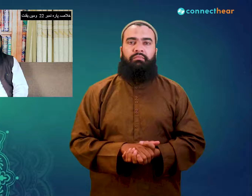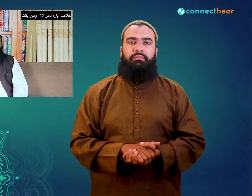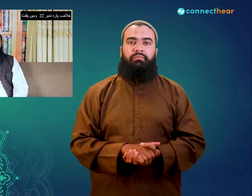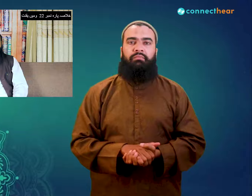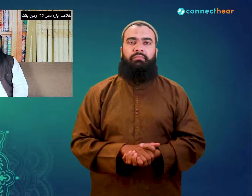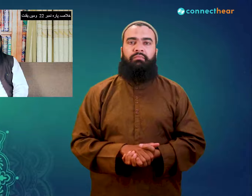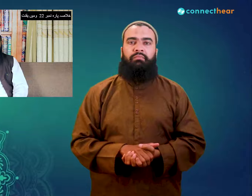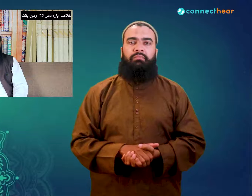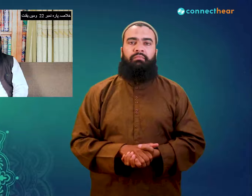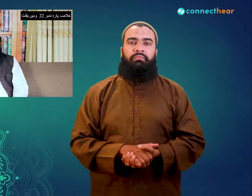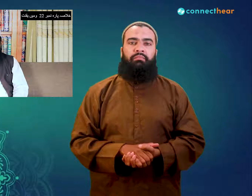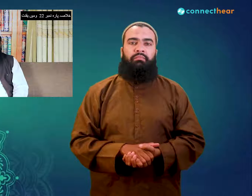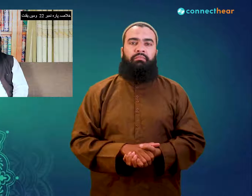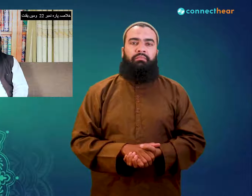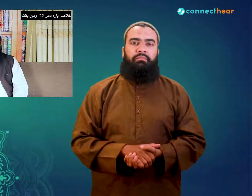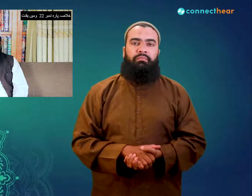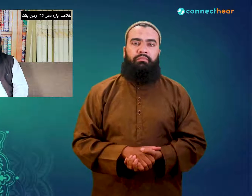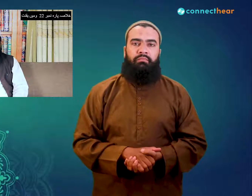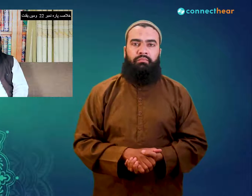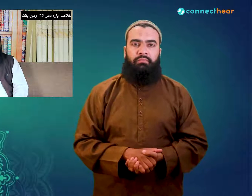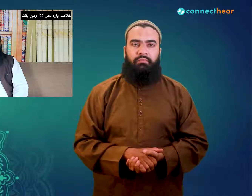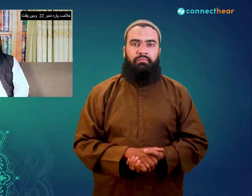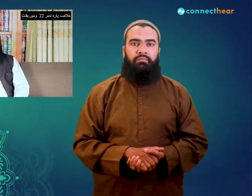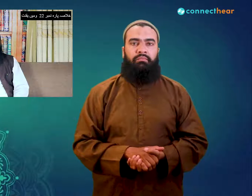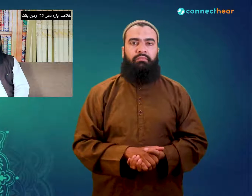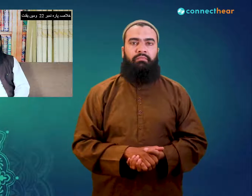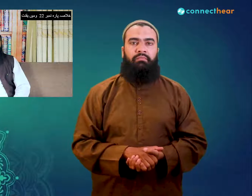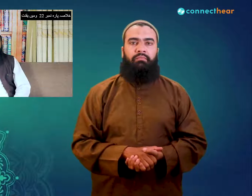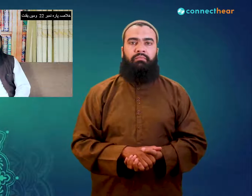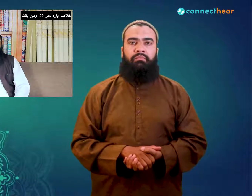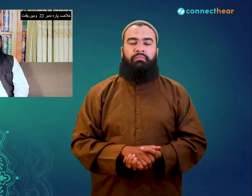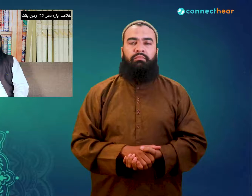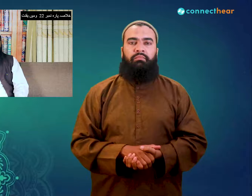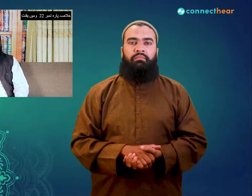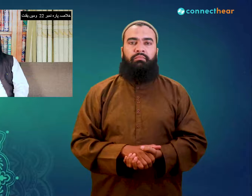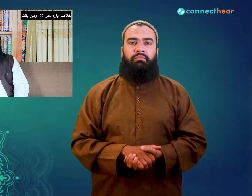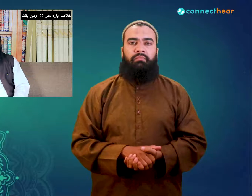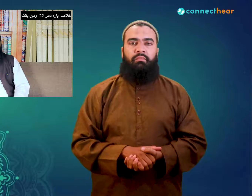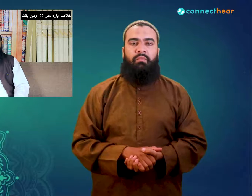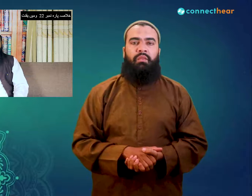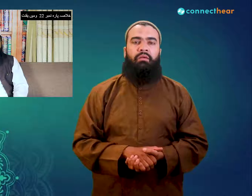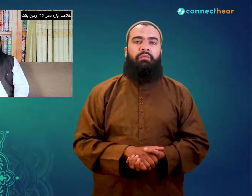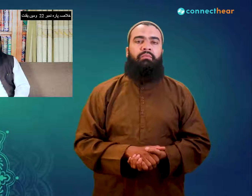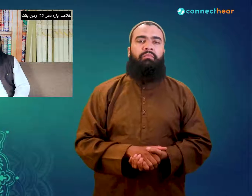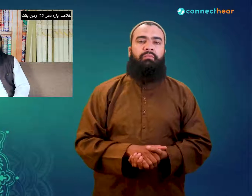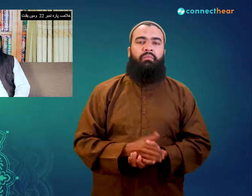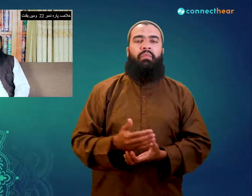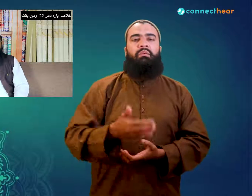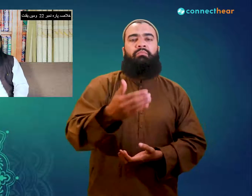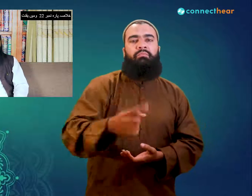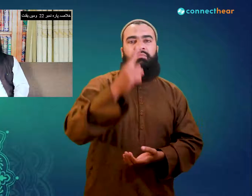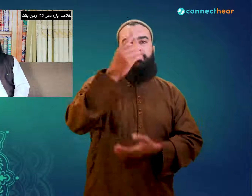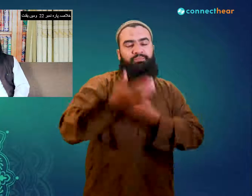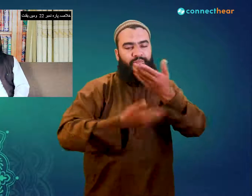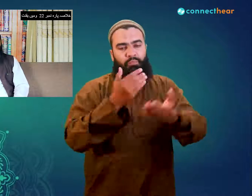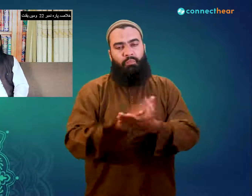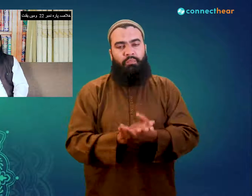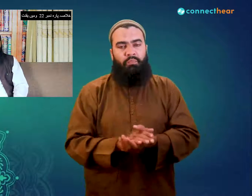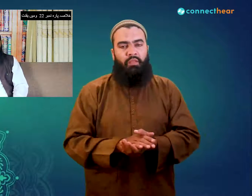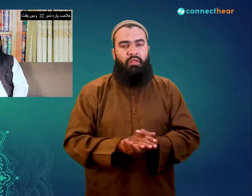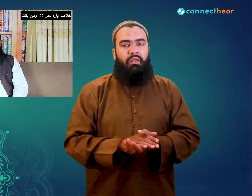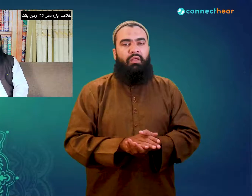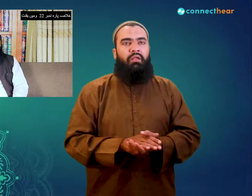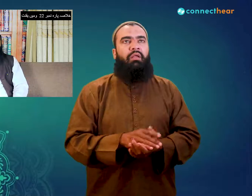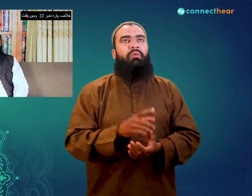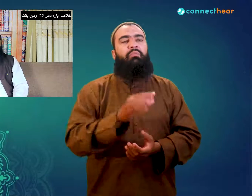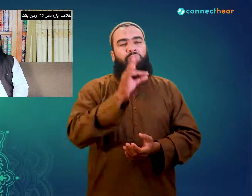ونساء المؤمنین یدنین علیہن من جلابیبہن، آپ صلی اللہ علیہ وسلم کے ذریعے سے